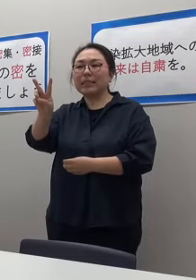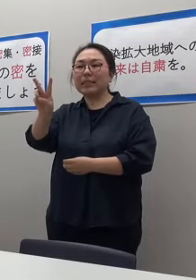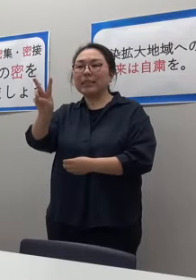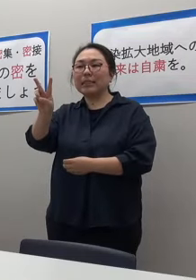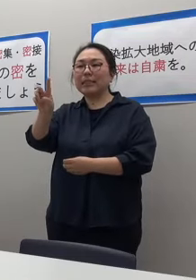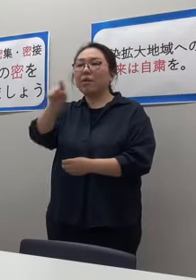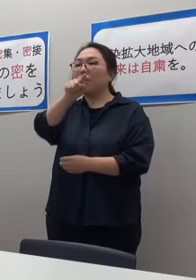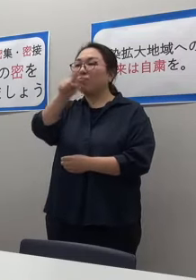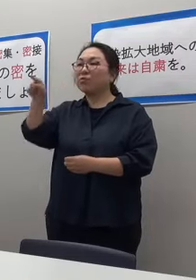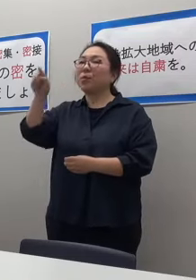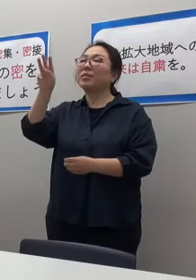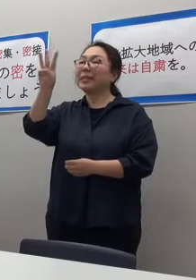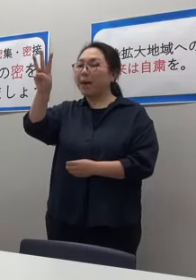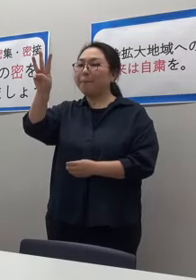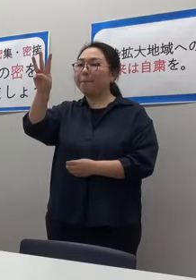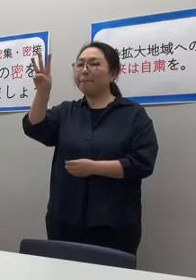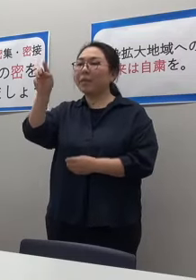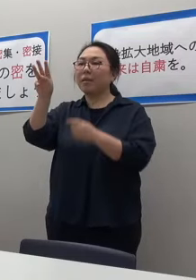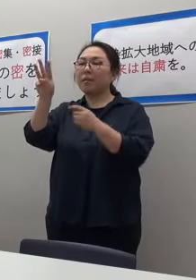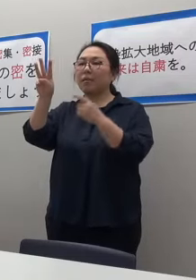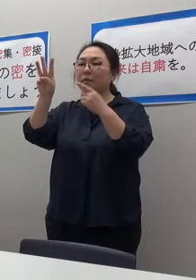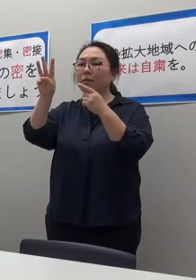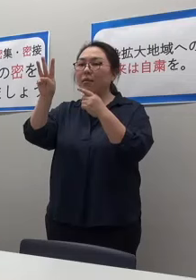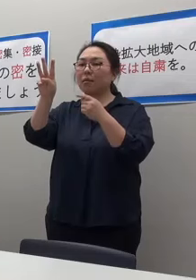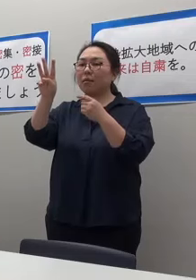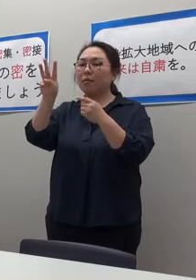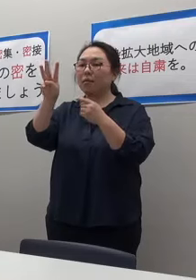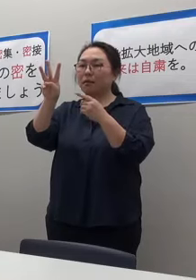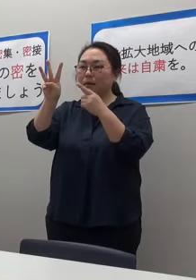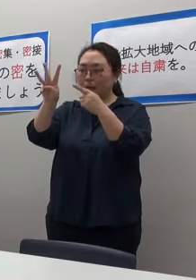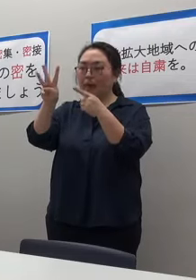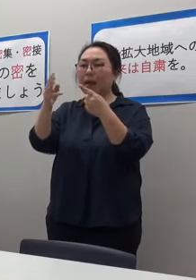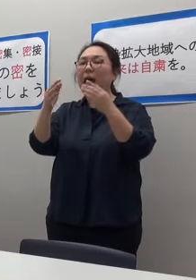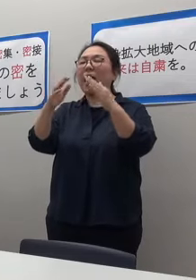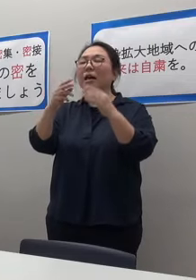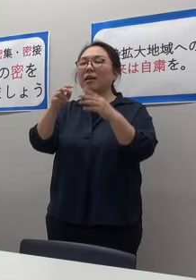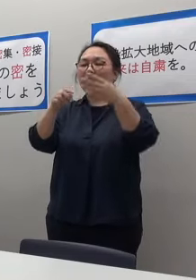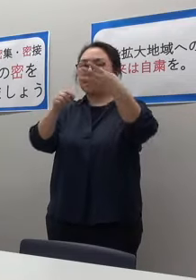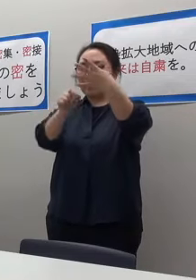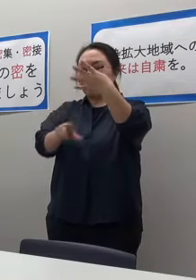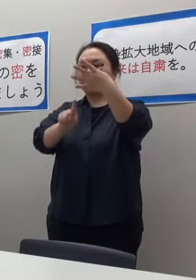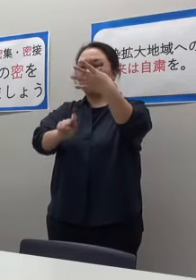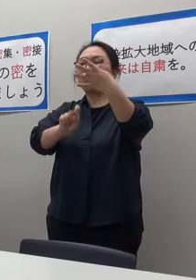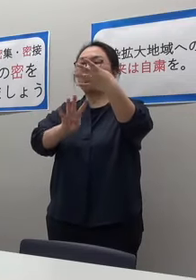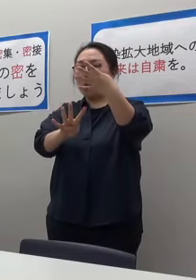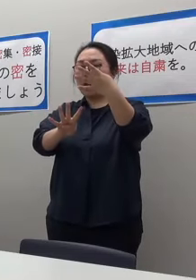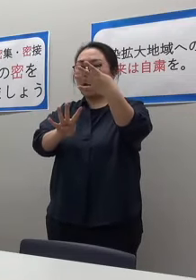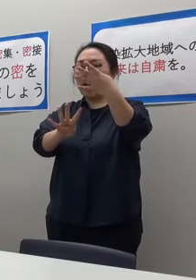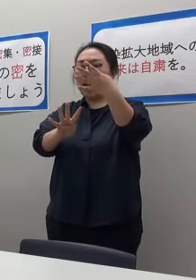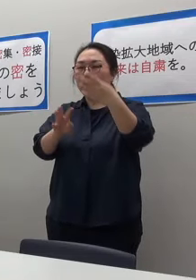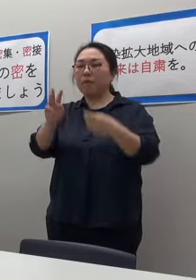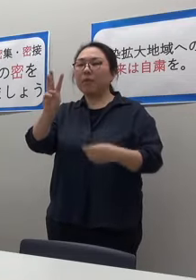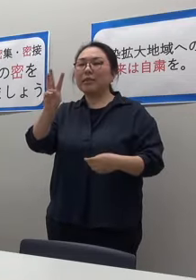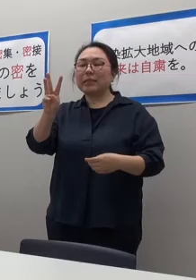3件が14日に判明した3例目の5月3件ですけれども、こちらには全て陰性で